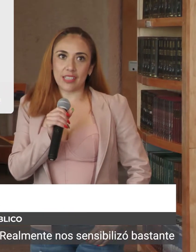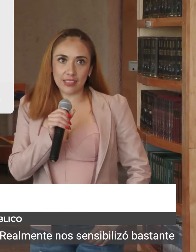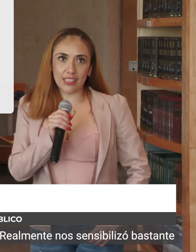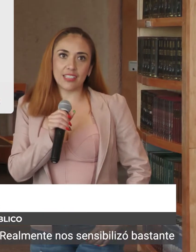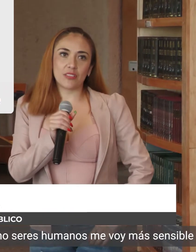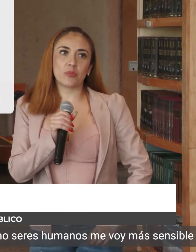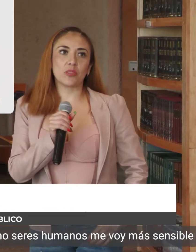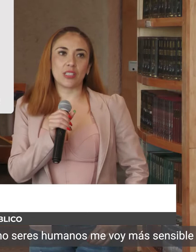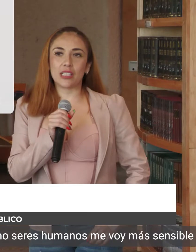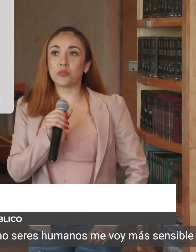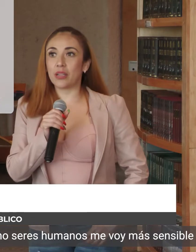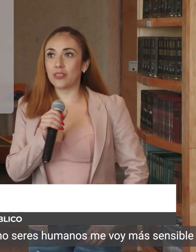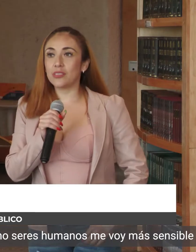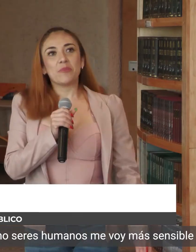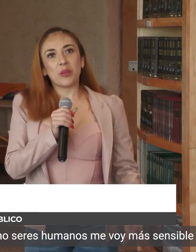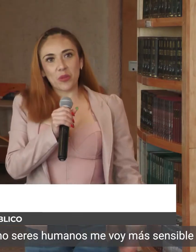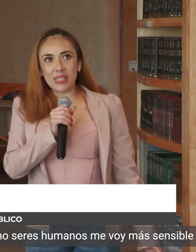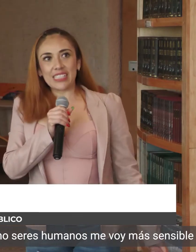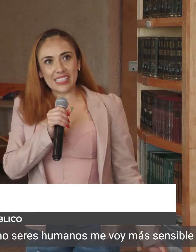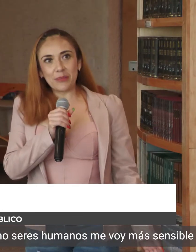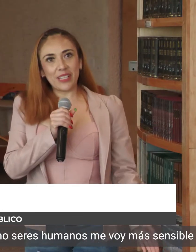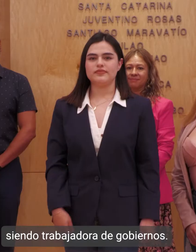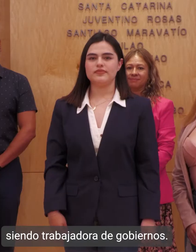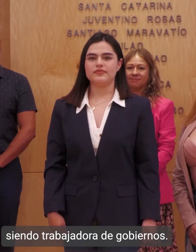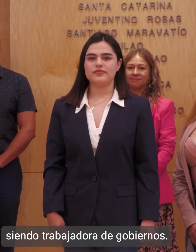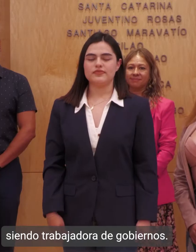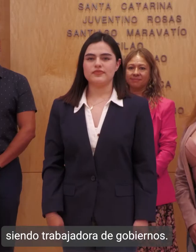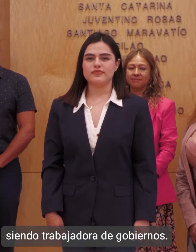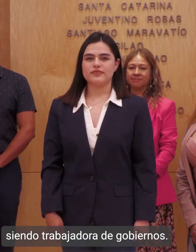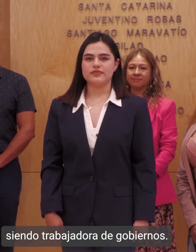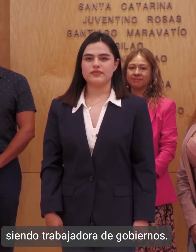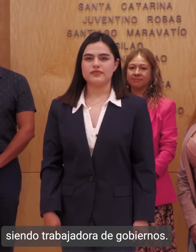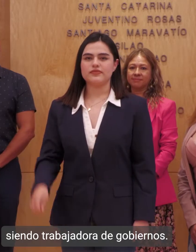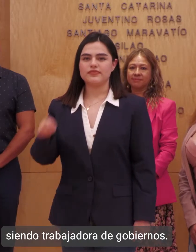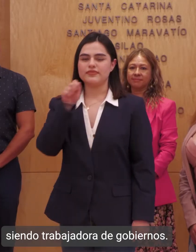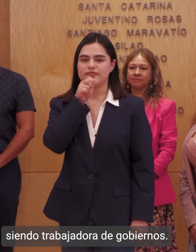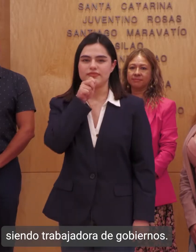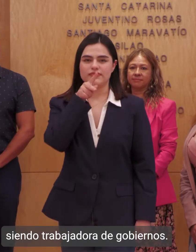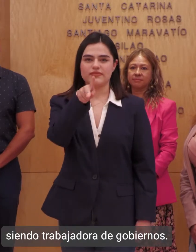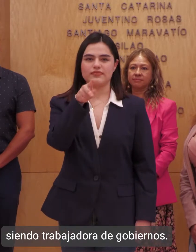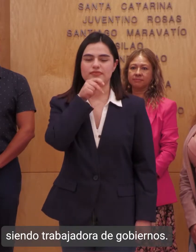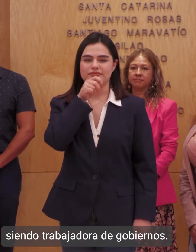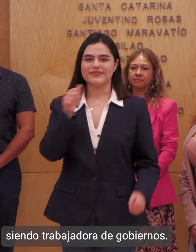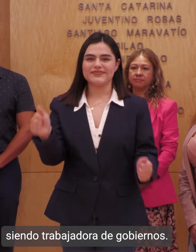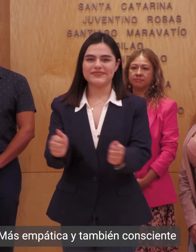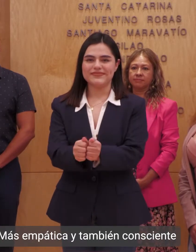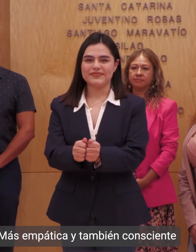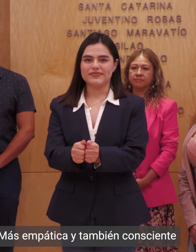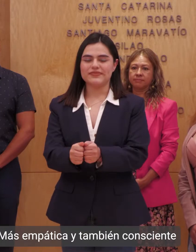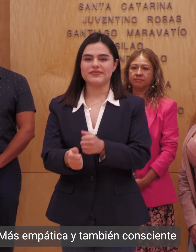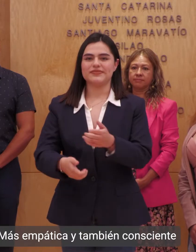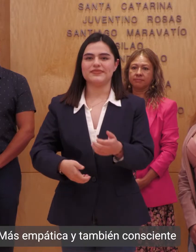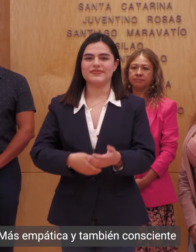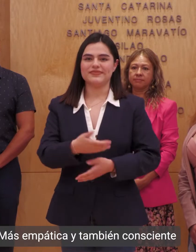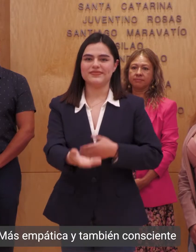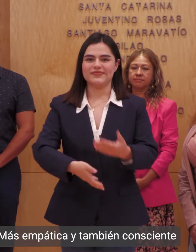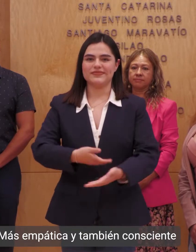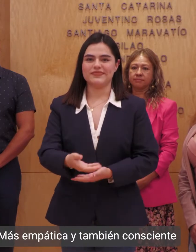bastante como seres humanos me voy más sensible siendo trabajadora de gobiernos más empática y